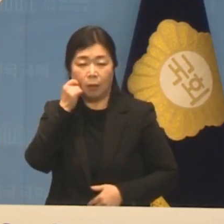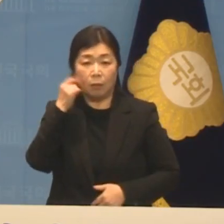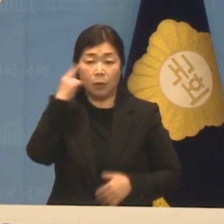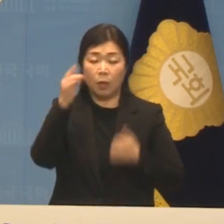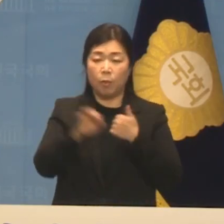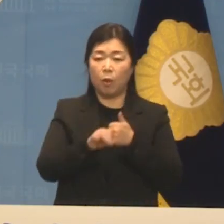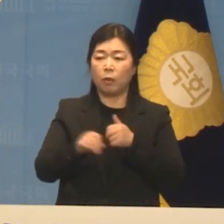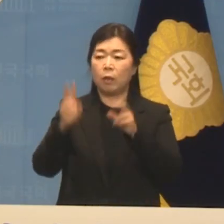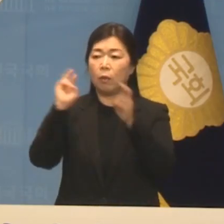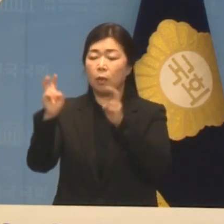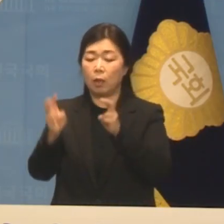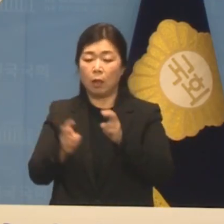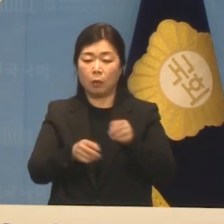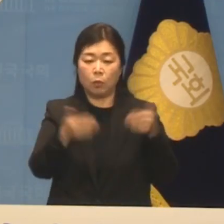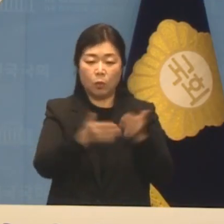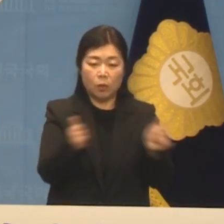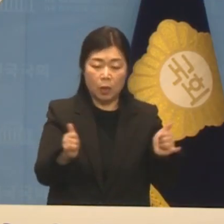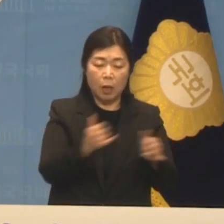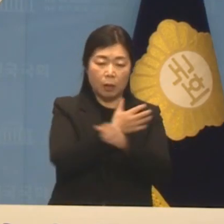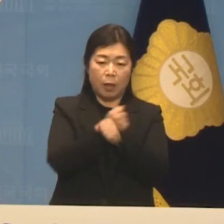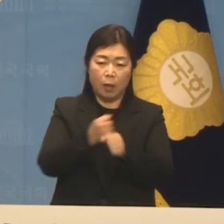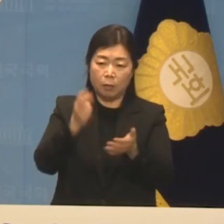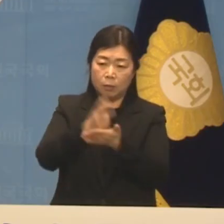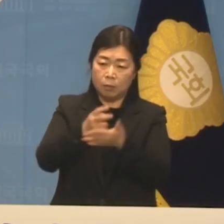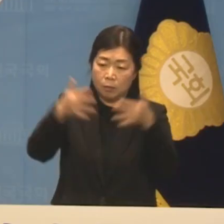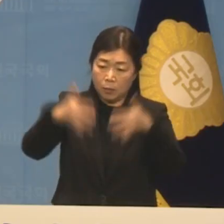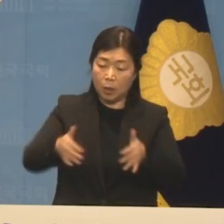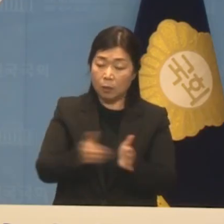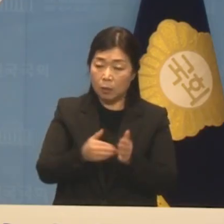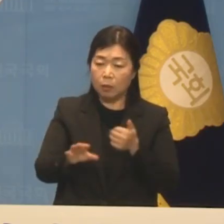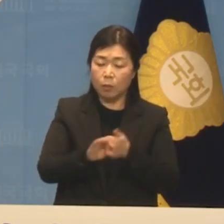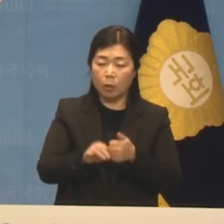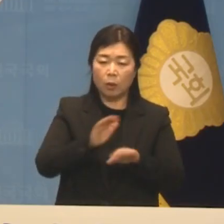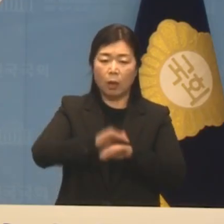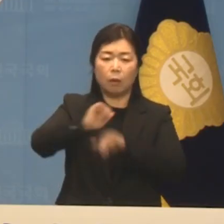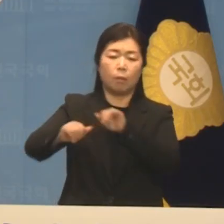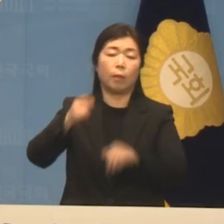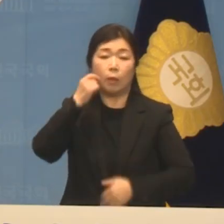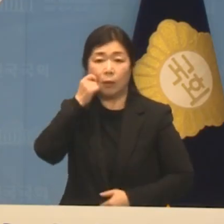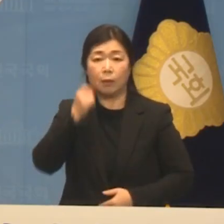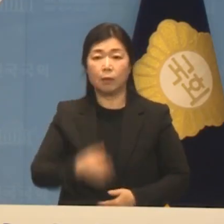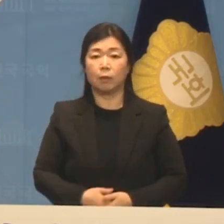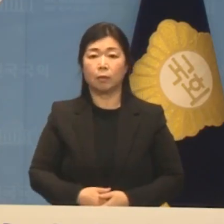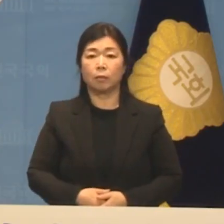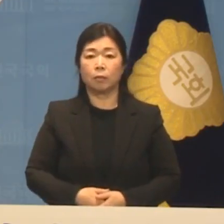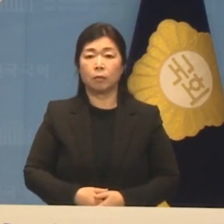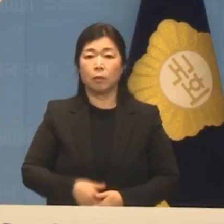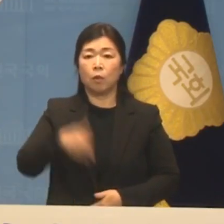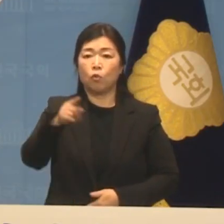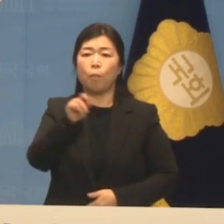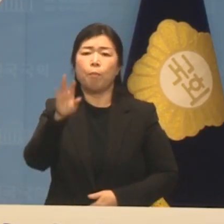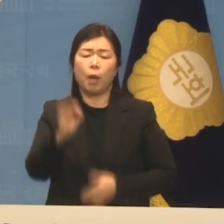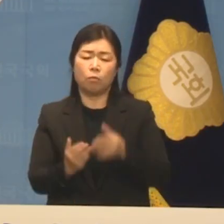반대 의견을 밝혔습니다. 쿠팡의 클렌징으로 인한 생물법